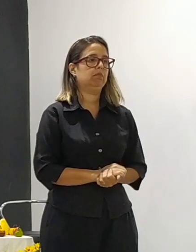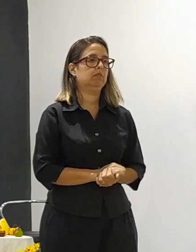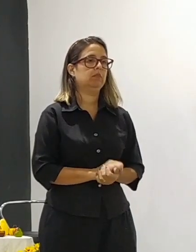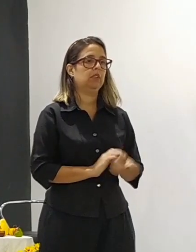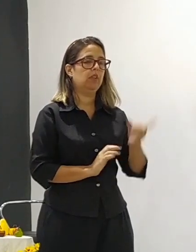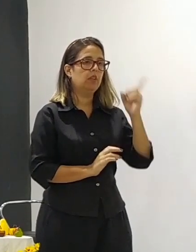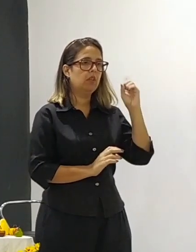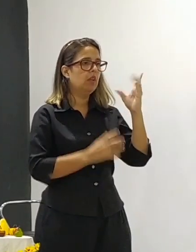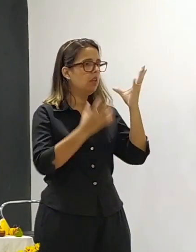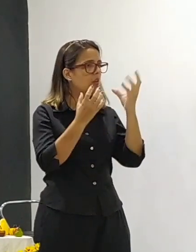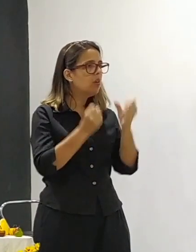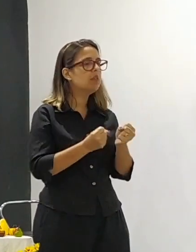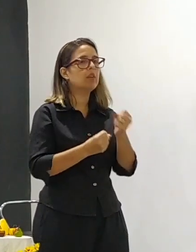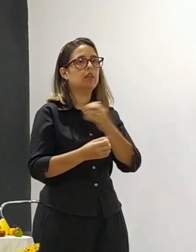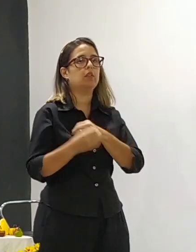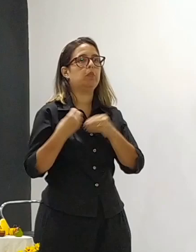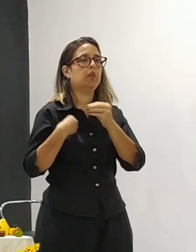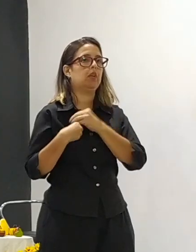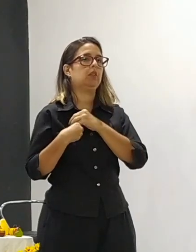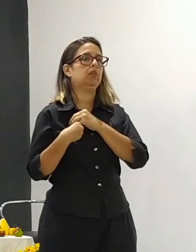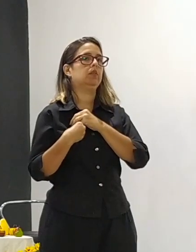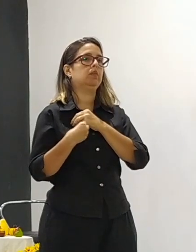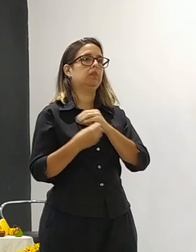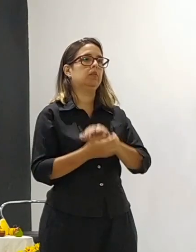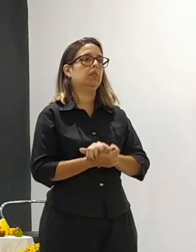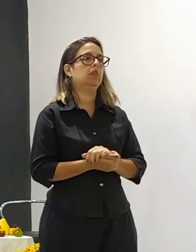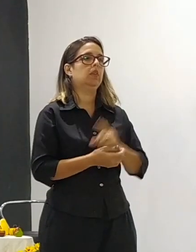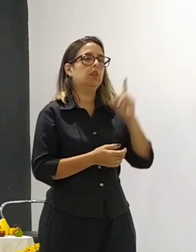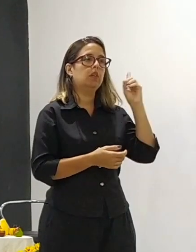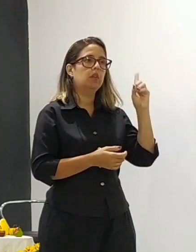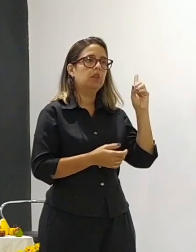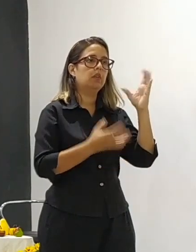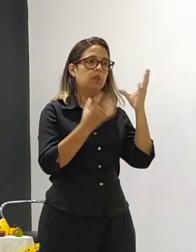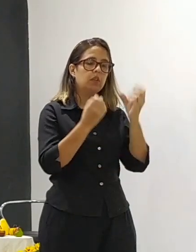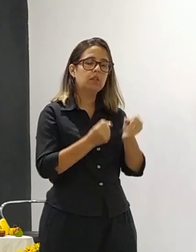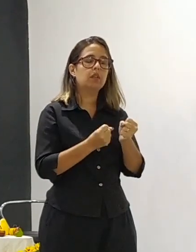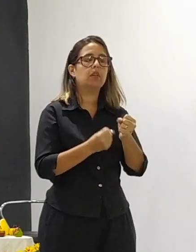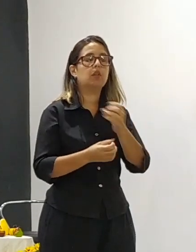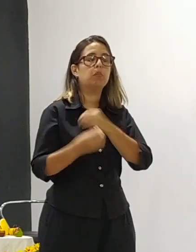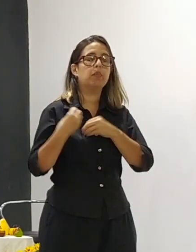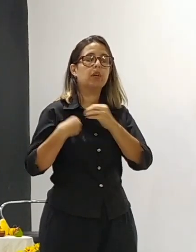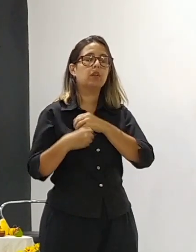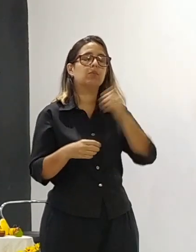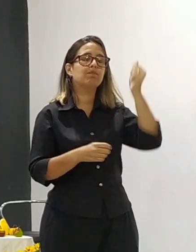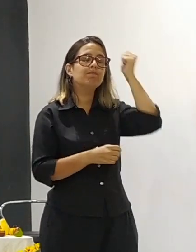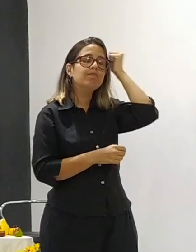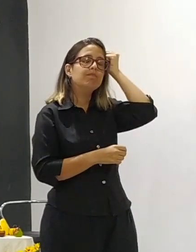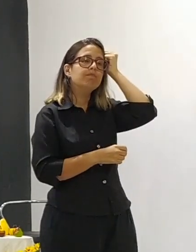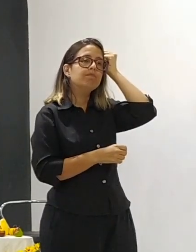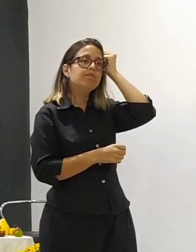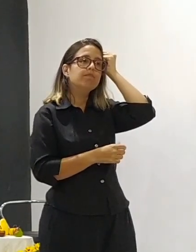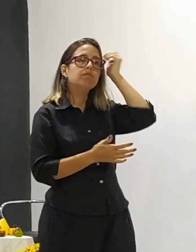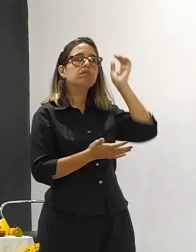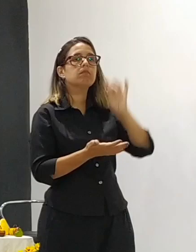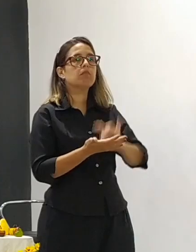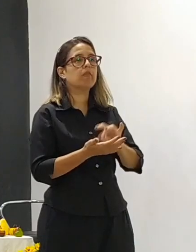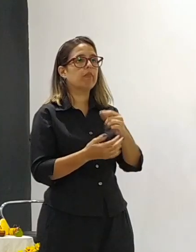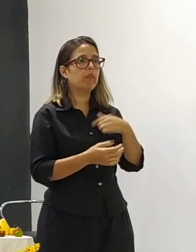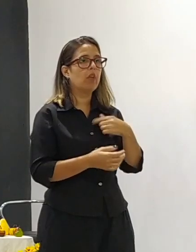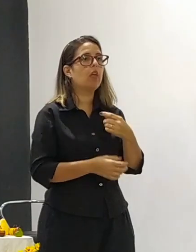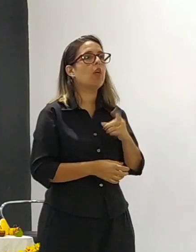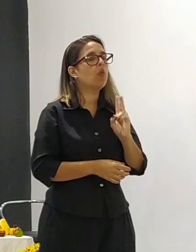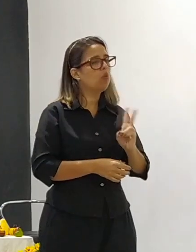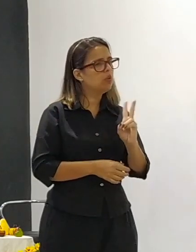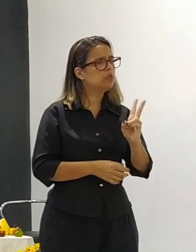Deus não aceita pecador, irmão. Deus aceita pecador arrependido. Continuo sendo pecador, mas sou um